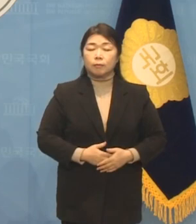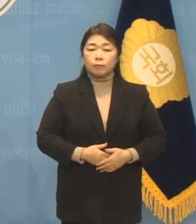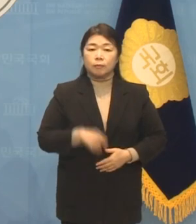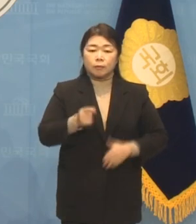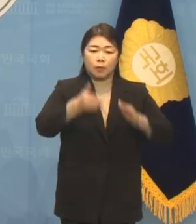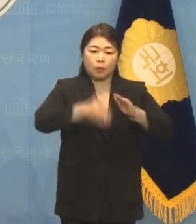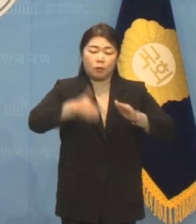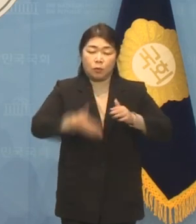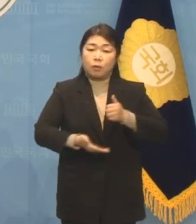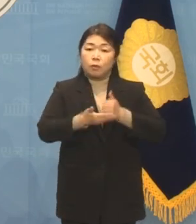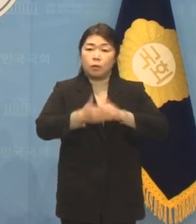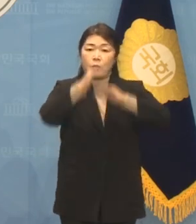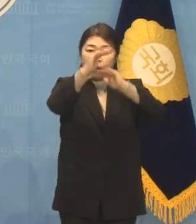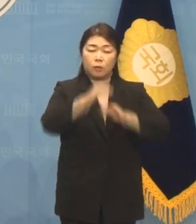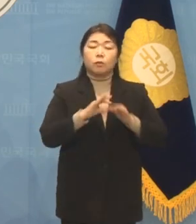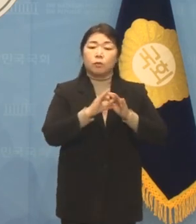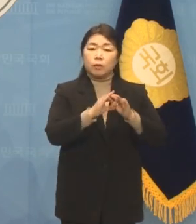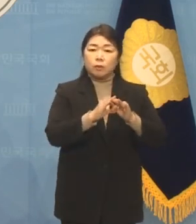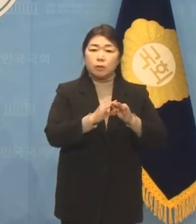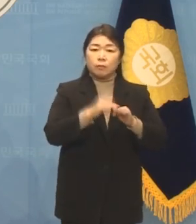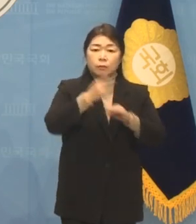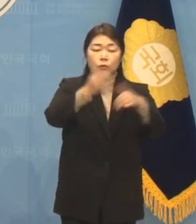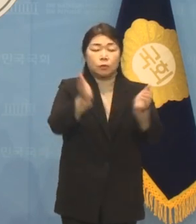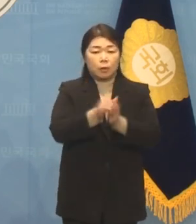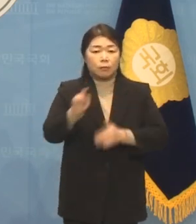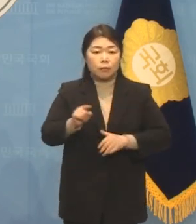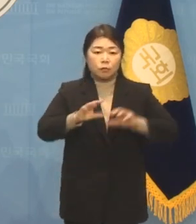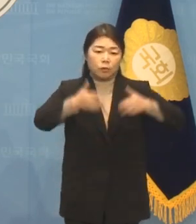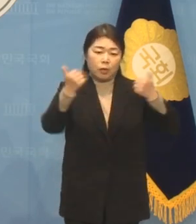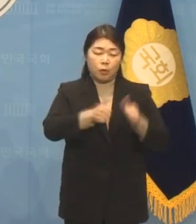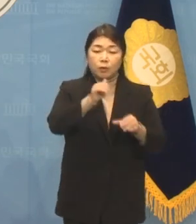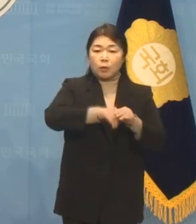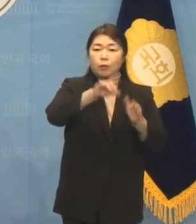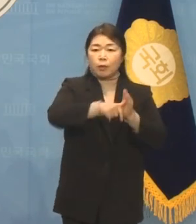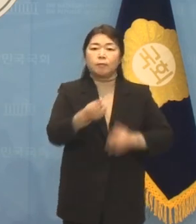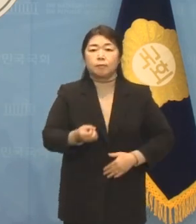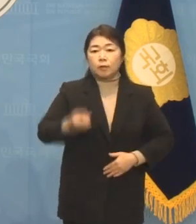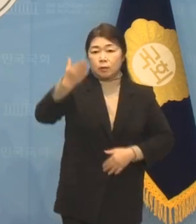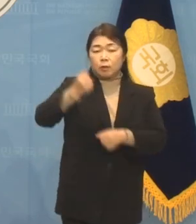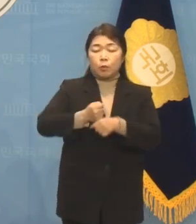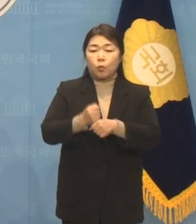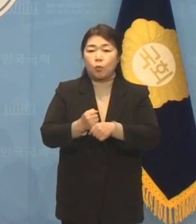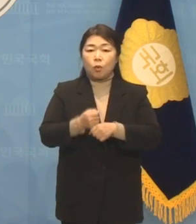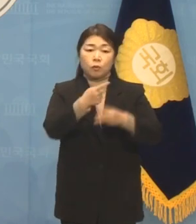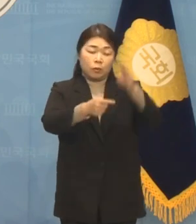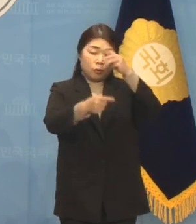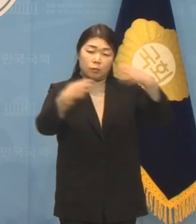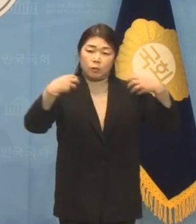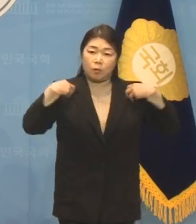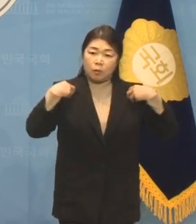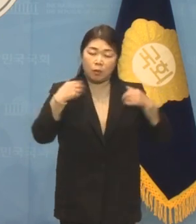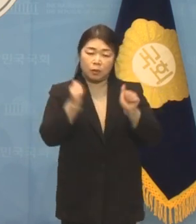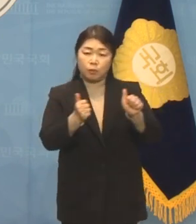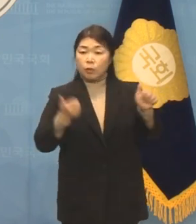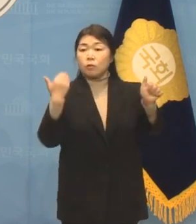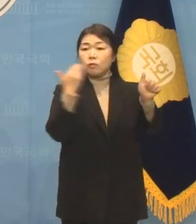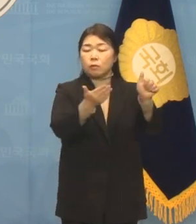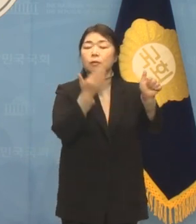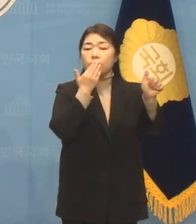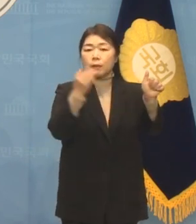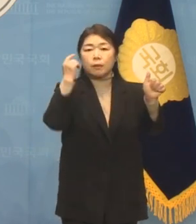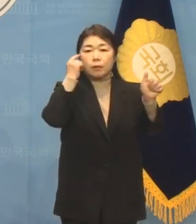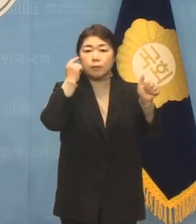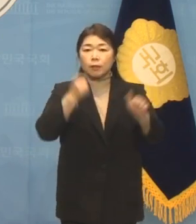통해 더불어민주당은 총선에서 승리하고 윤석열 검찰 독재 정권을 심판할 수 있을